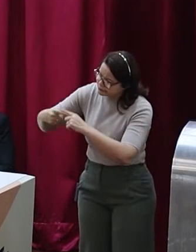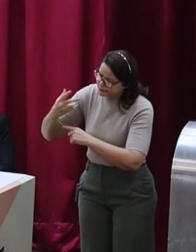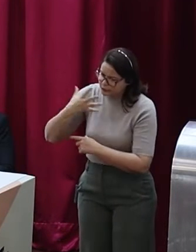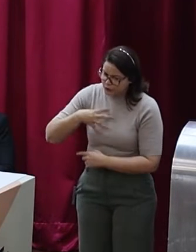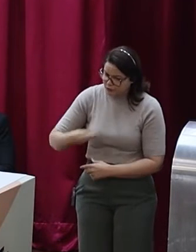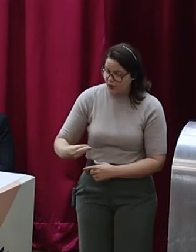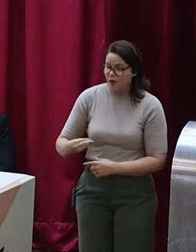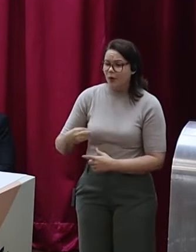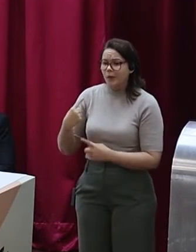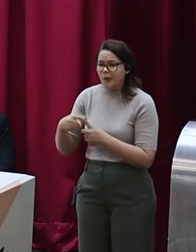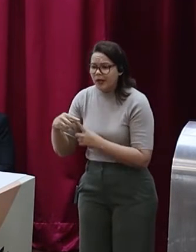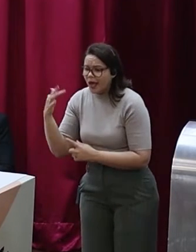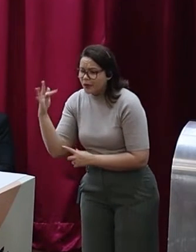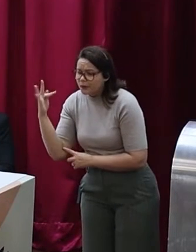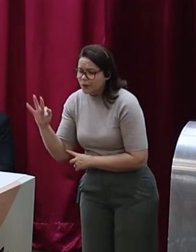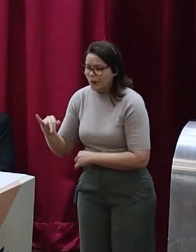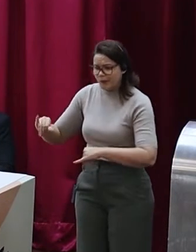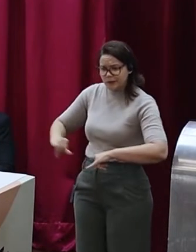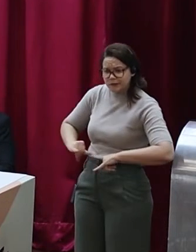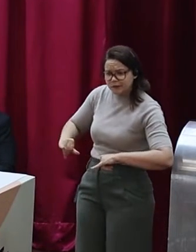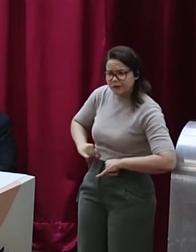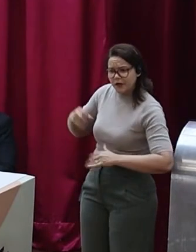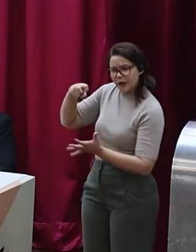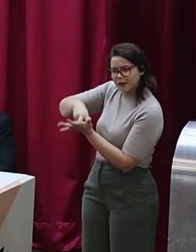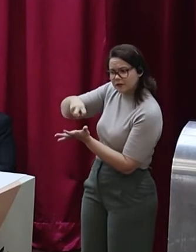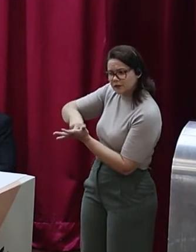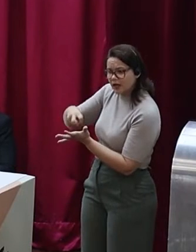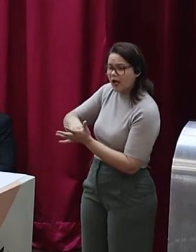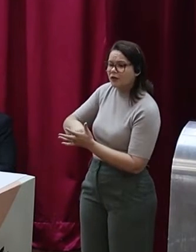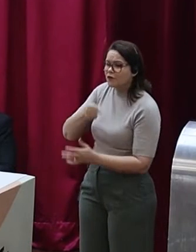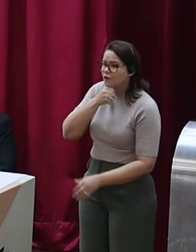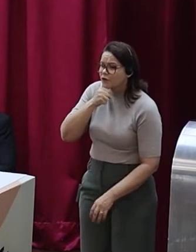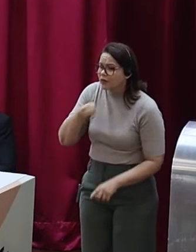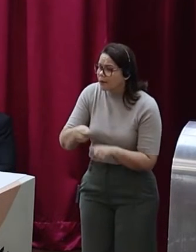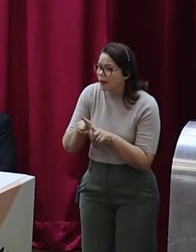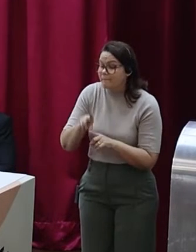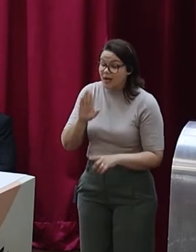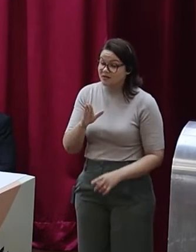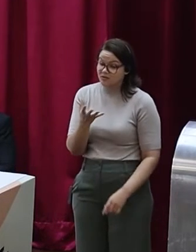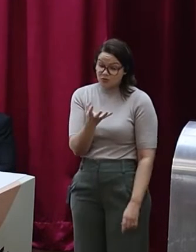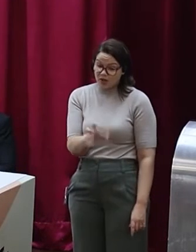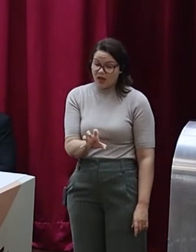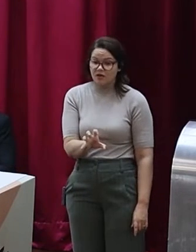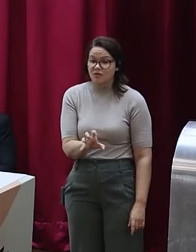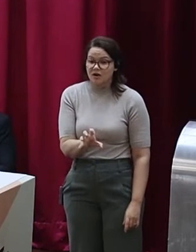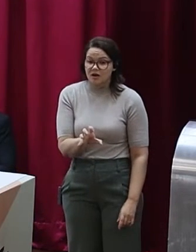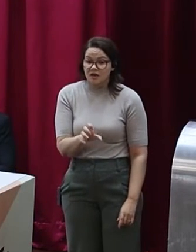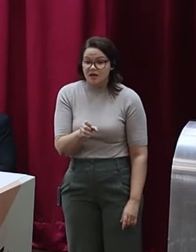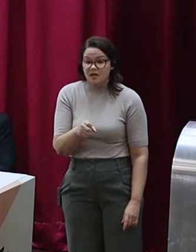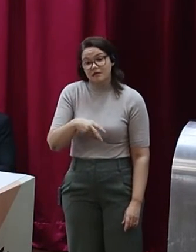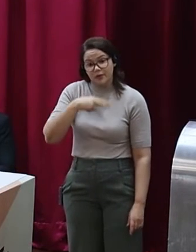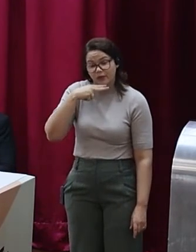abuelos. Entonces dicen, yo no quiero que mi hijo, no quiero que mi nieto sufra en la escuela. A pesar que su